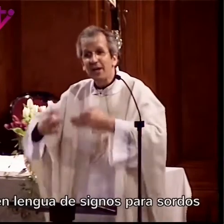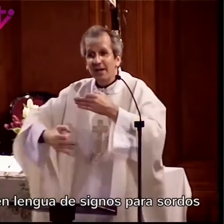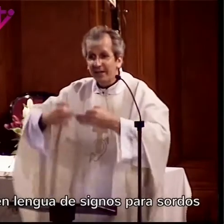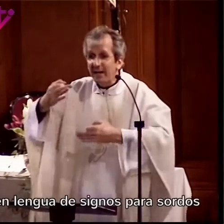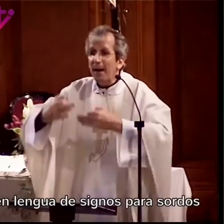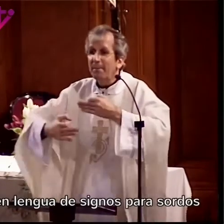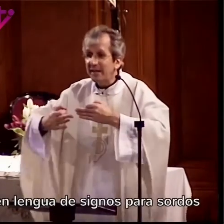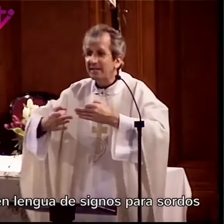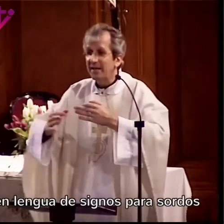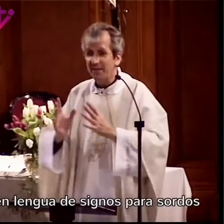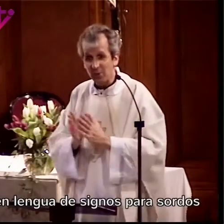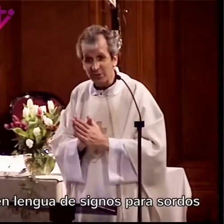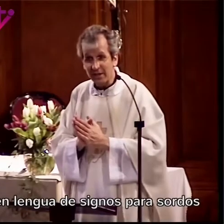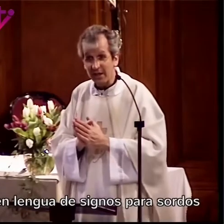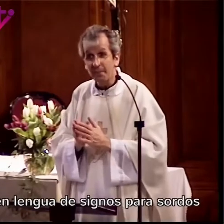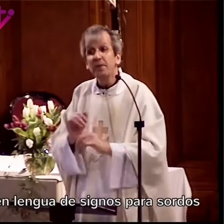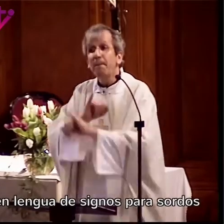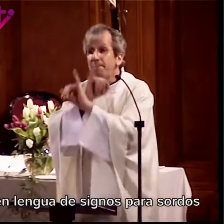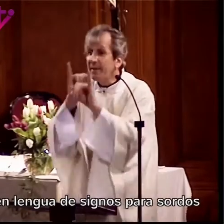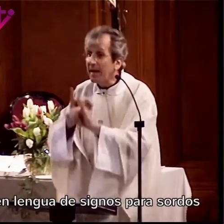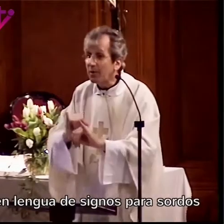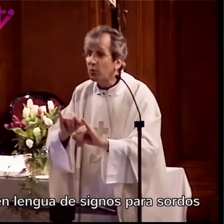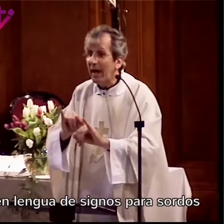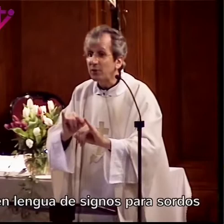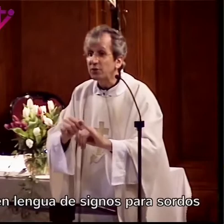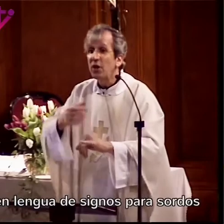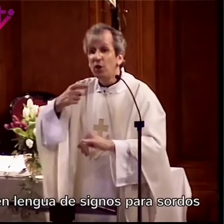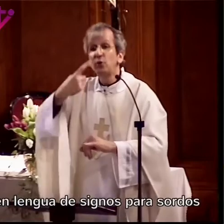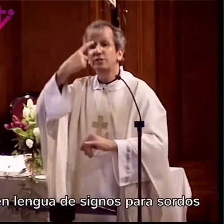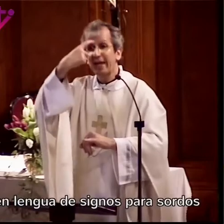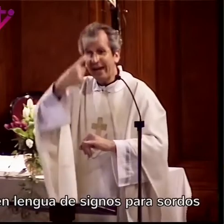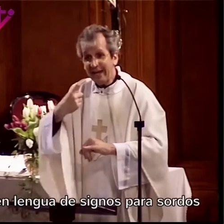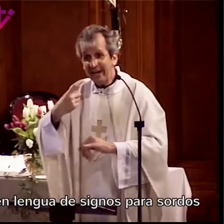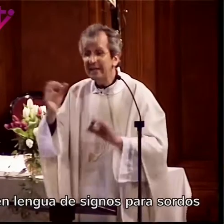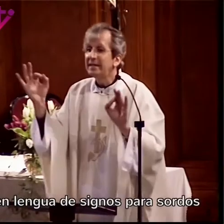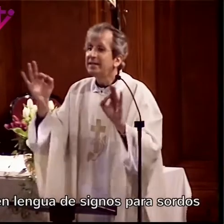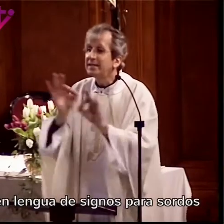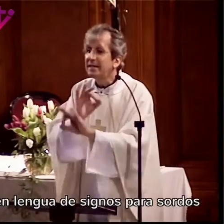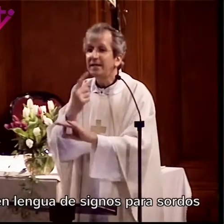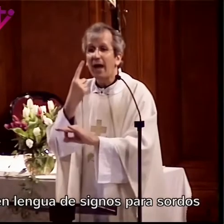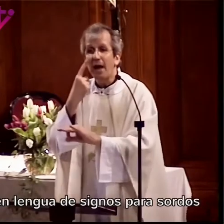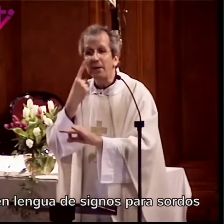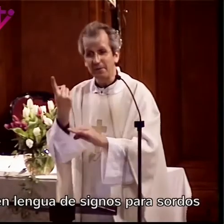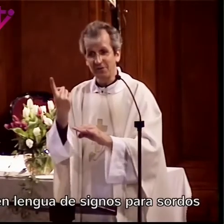tienen hambre y sed de justicia bienaventurados los que creen sin haber visto